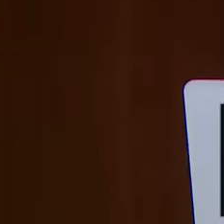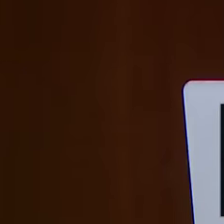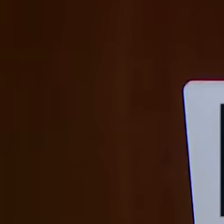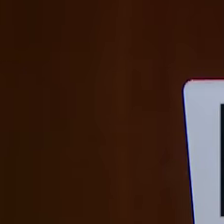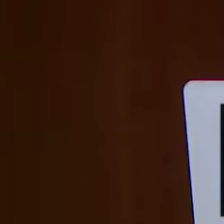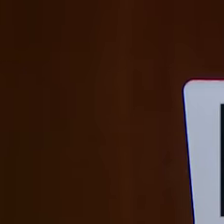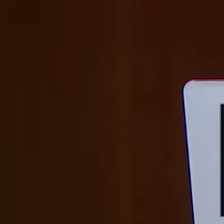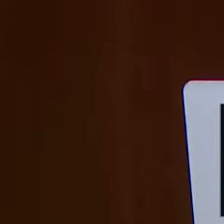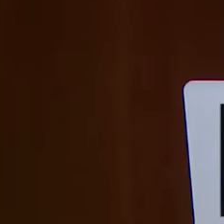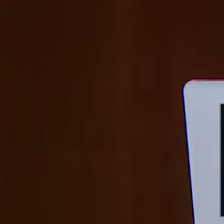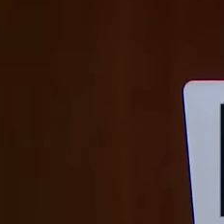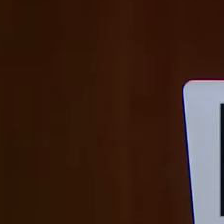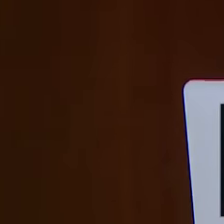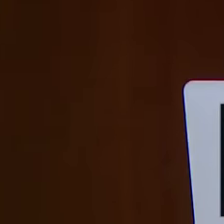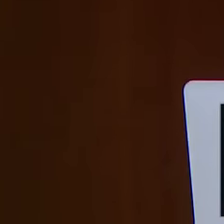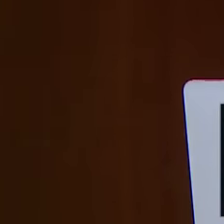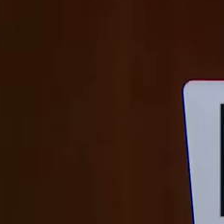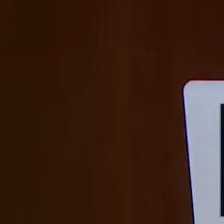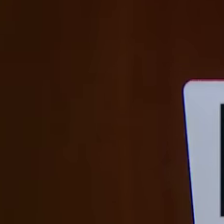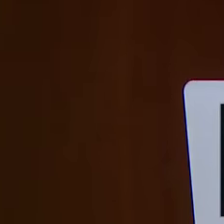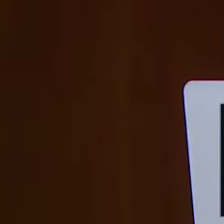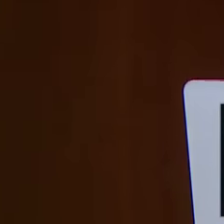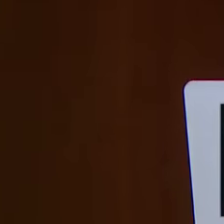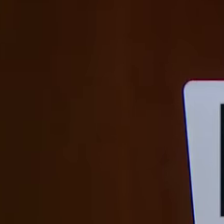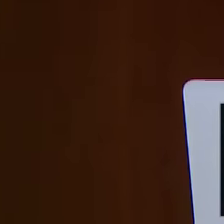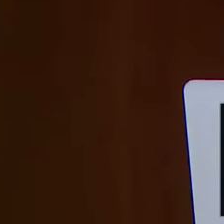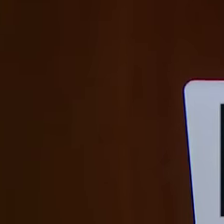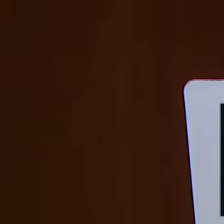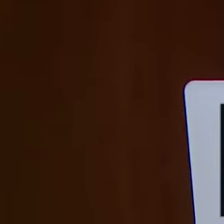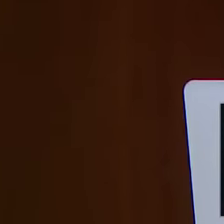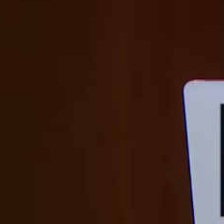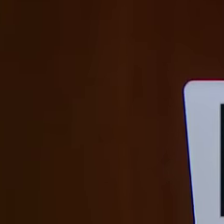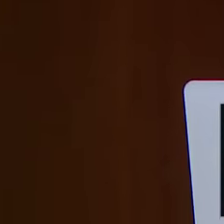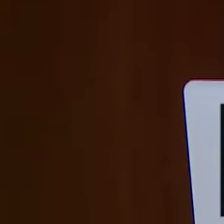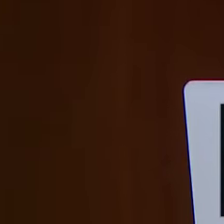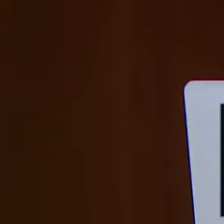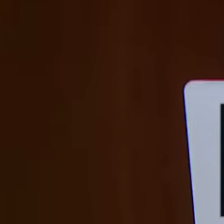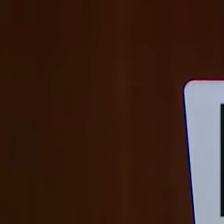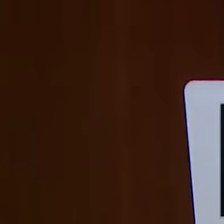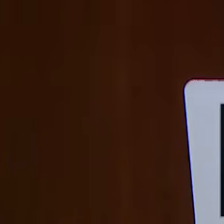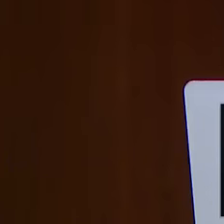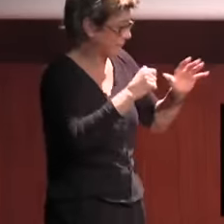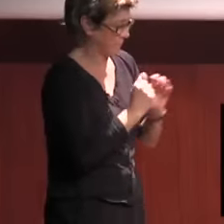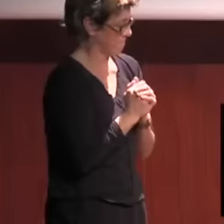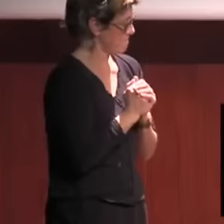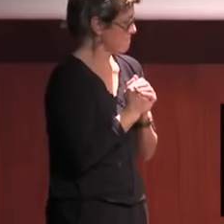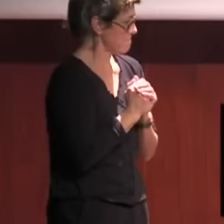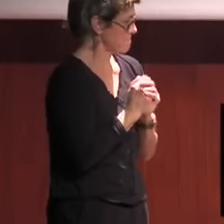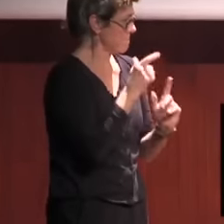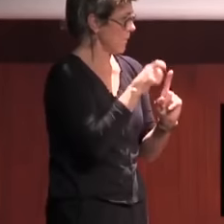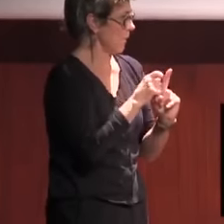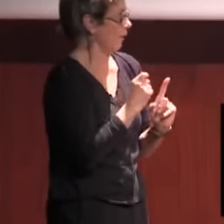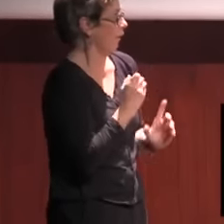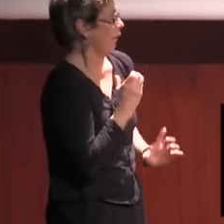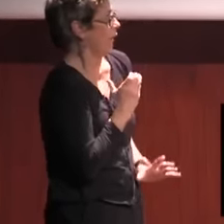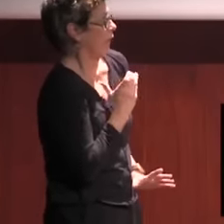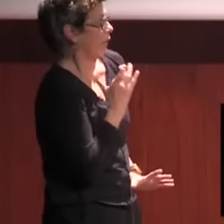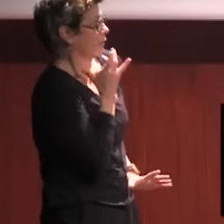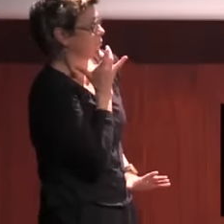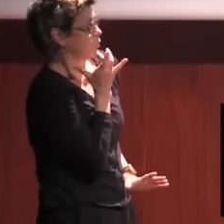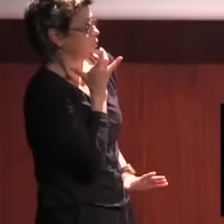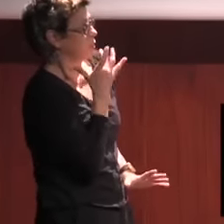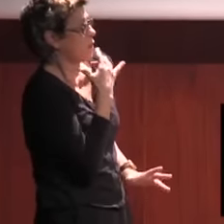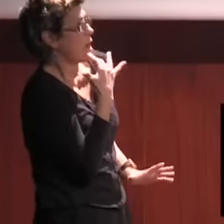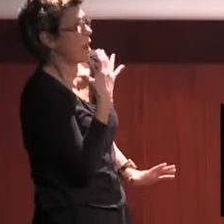Comment convaincre, par exemple, vous avez quelqu'un qui rentre dans la bibliothèque ou dans la librairie qui est impressionné, qui ne sait